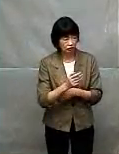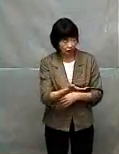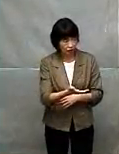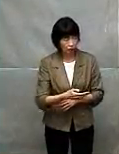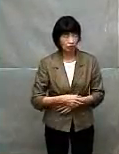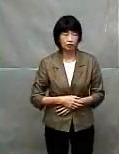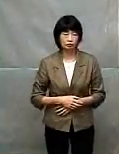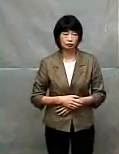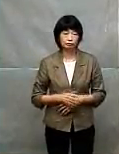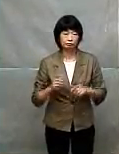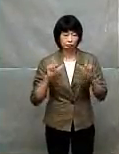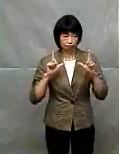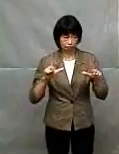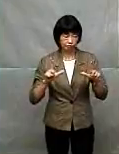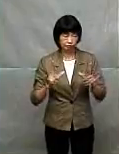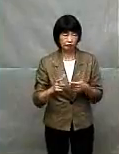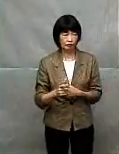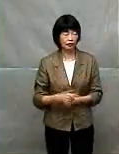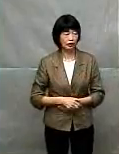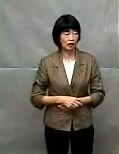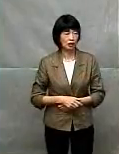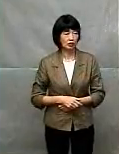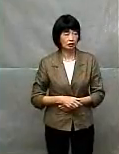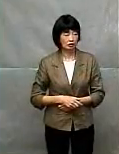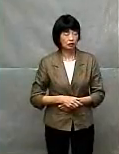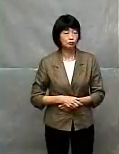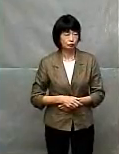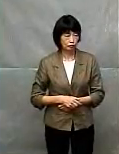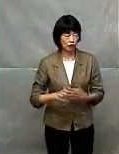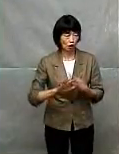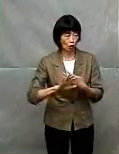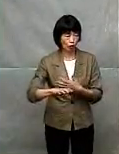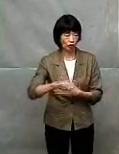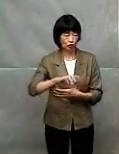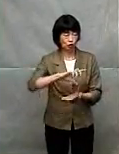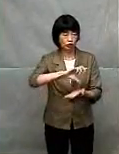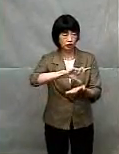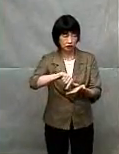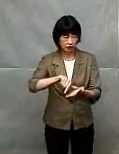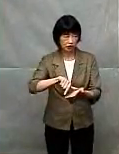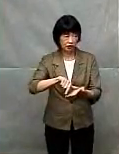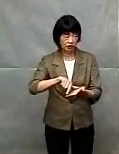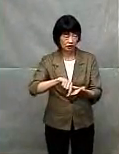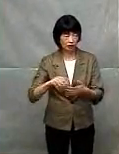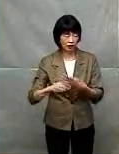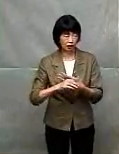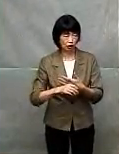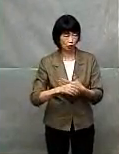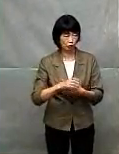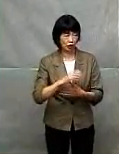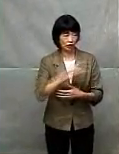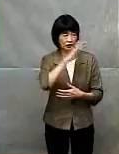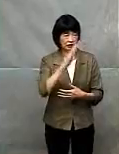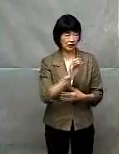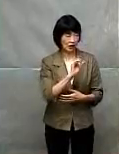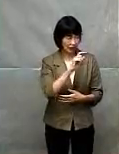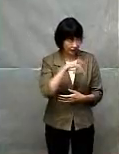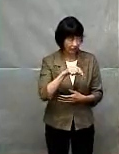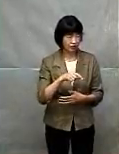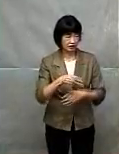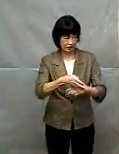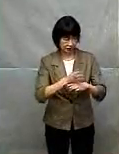か。そうですね、やはり他の地域でも、もう山陰とか四国というふうに名を挙げましたけれ